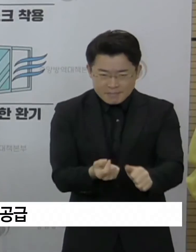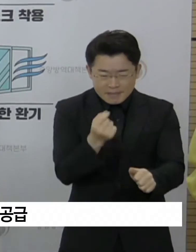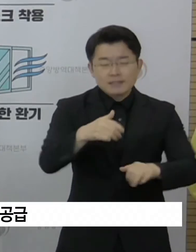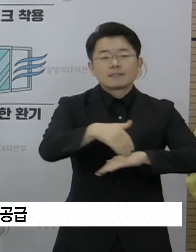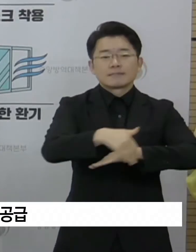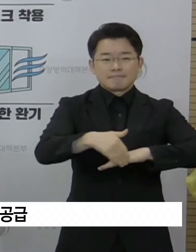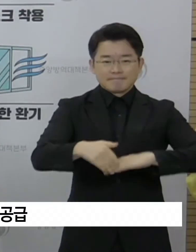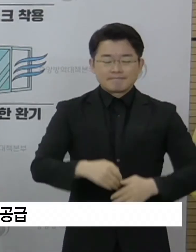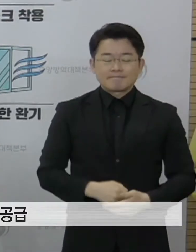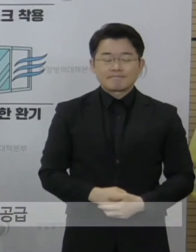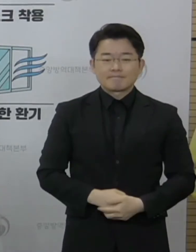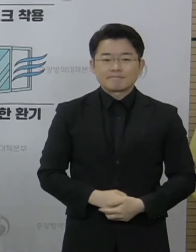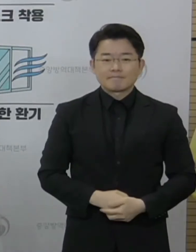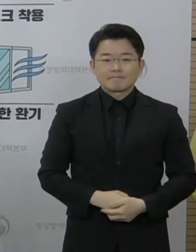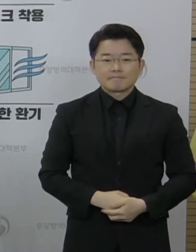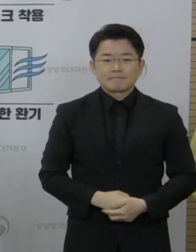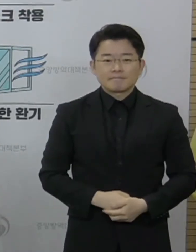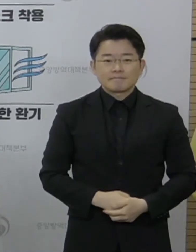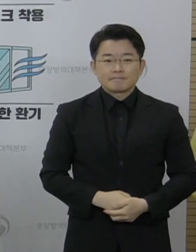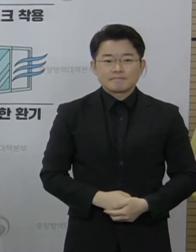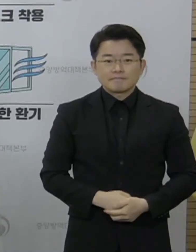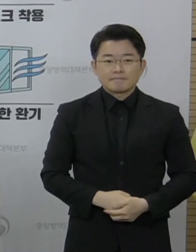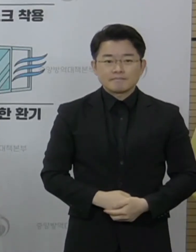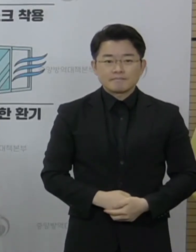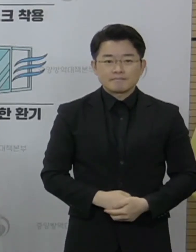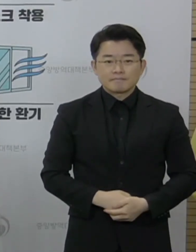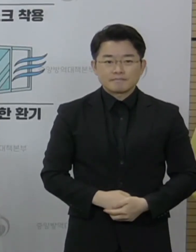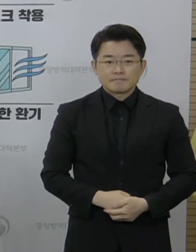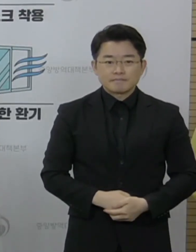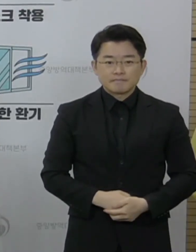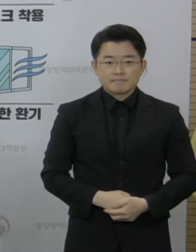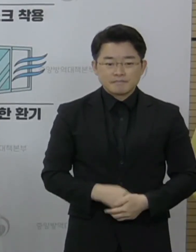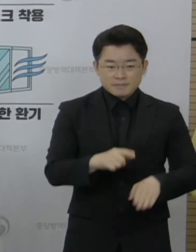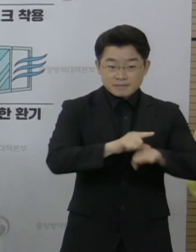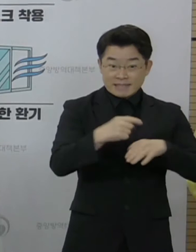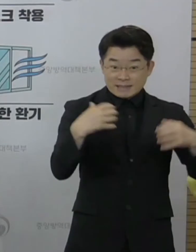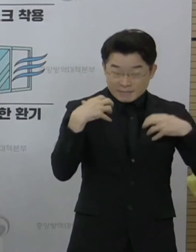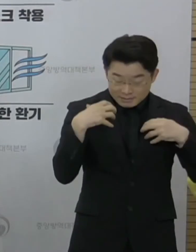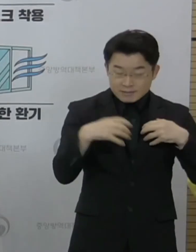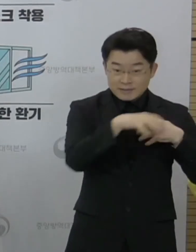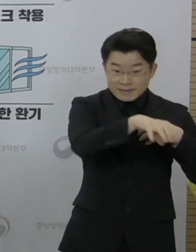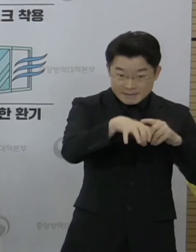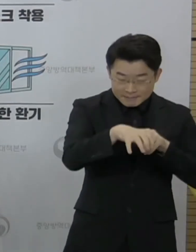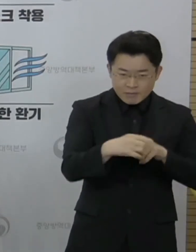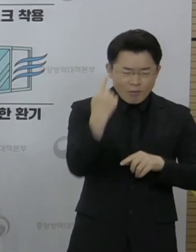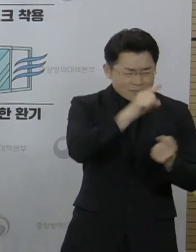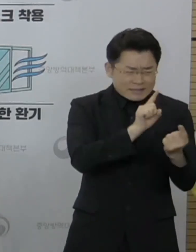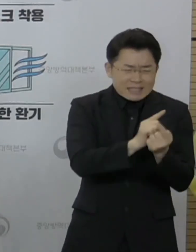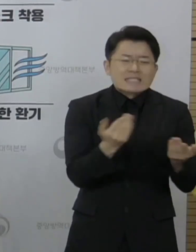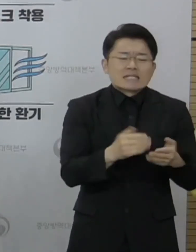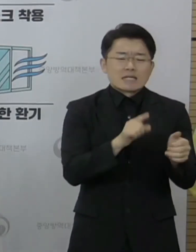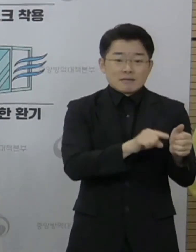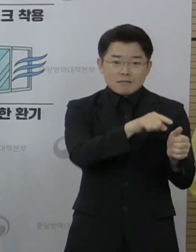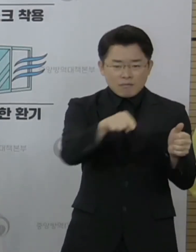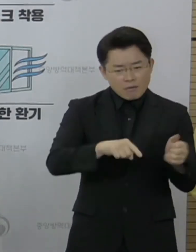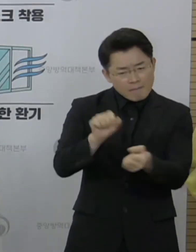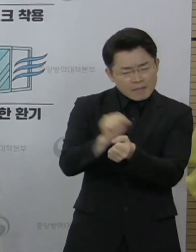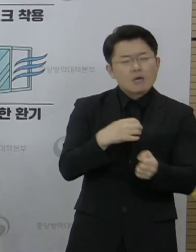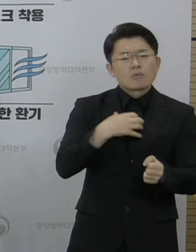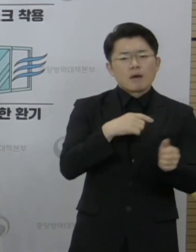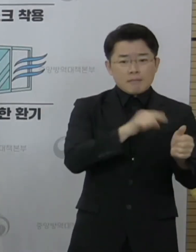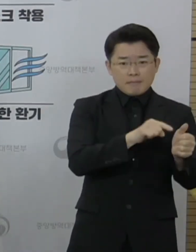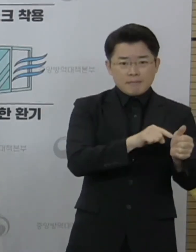접종을 시행할 계획입니다 이를 위해 해당 지자체 별로 대민 접촉이 많아 전파의 위험이 큰